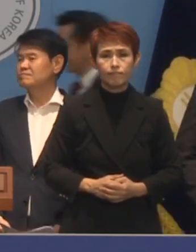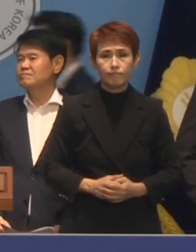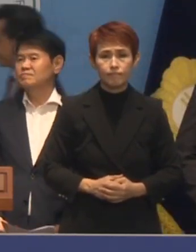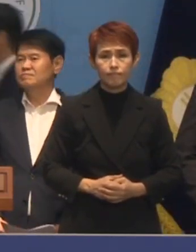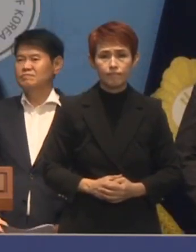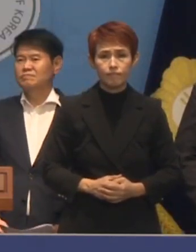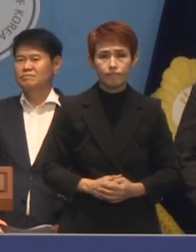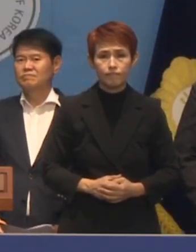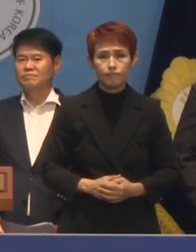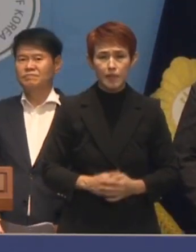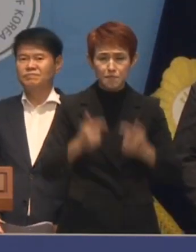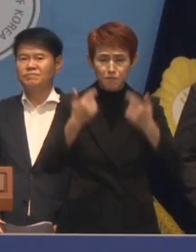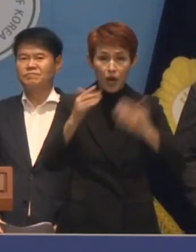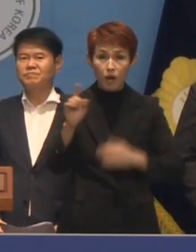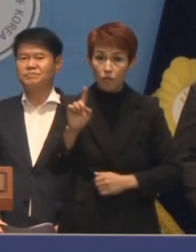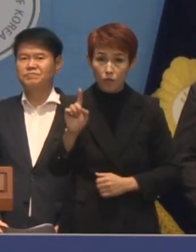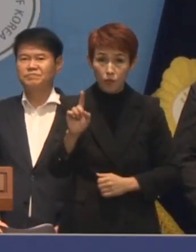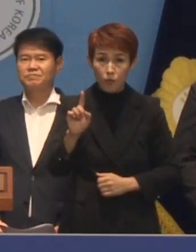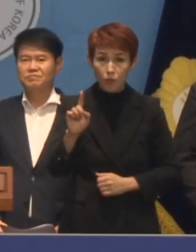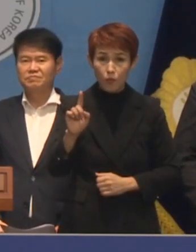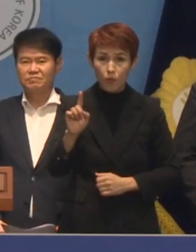여기서 분명한 것은